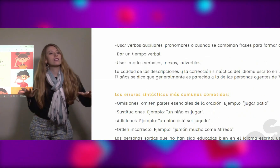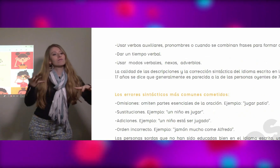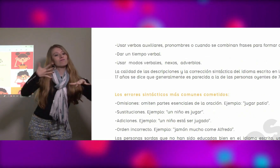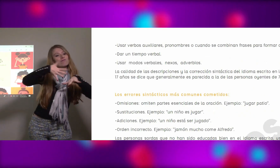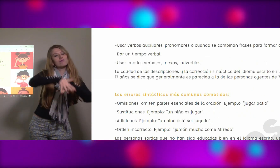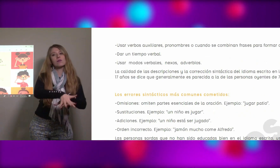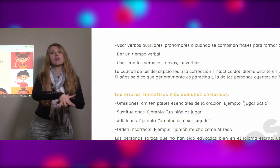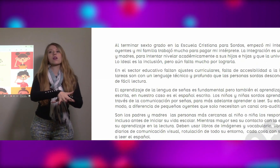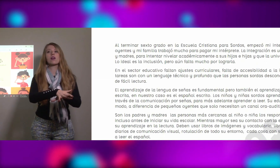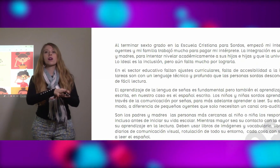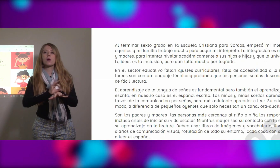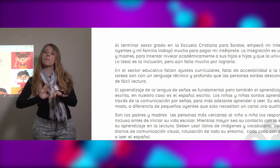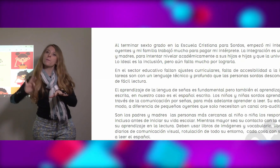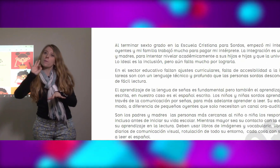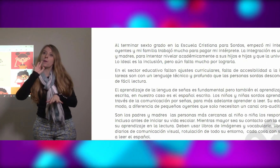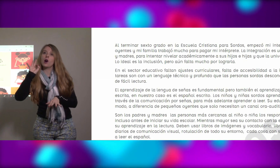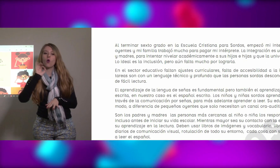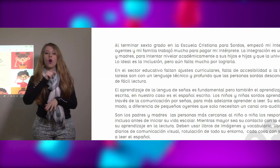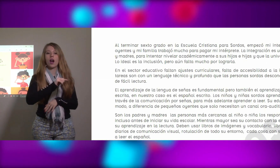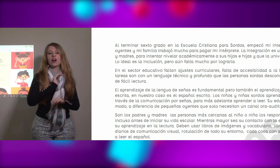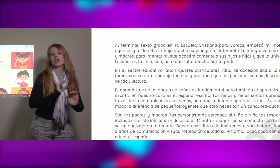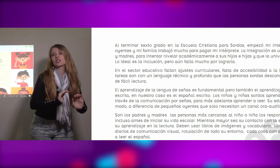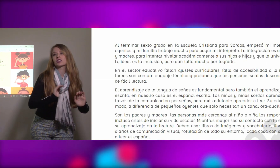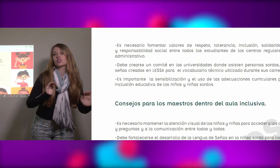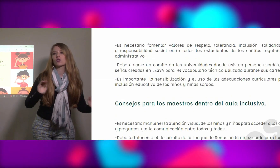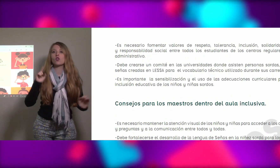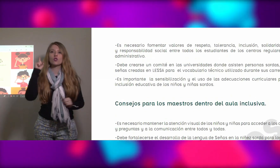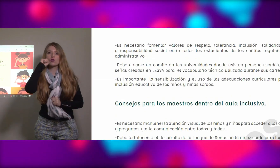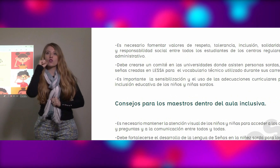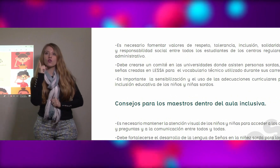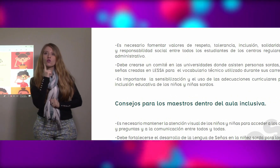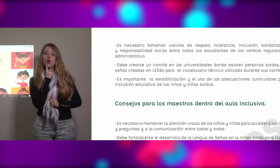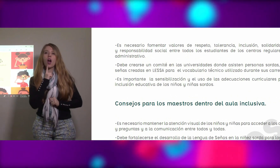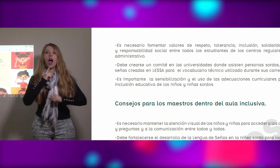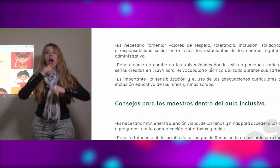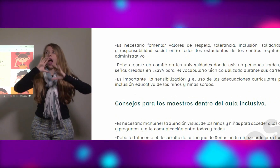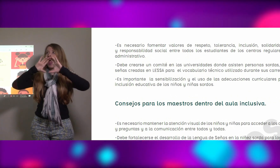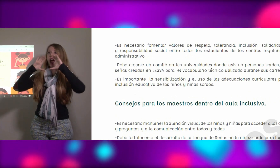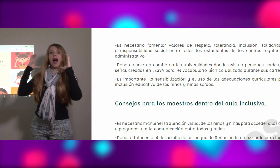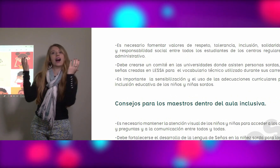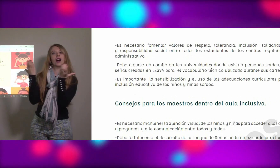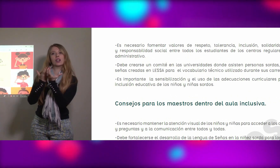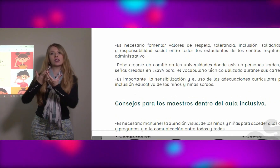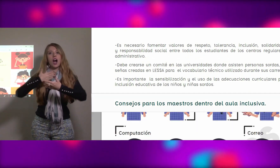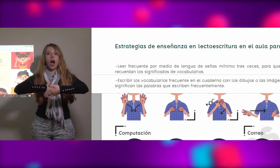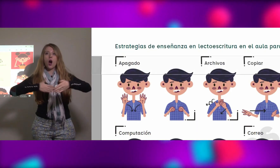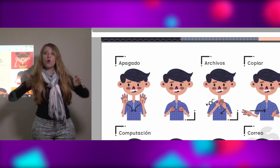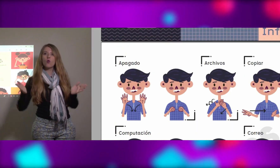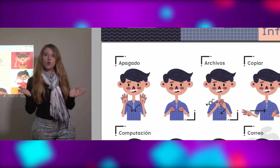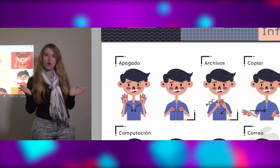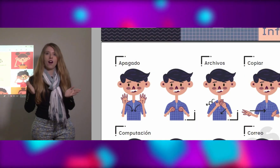para poder lograr primero una integración y luego pues en los sordos, en las aulas.